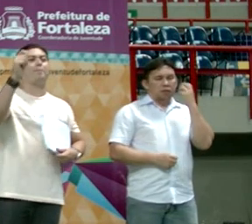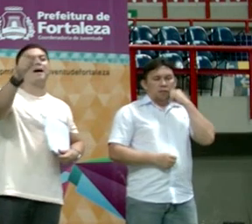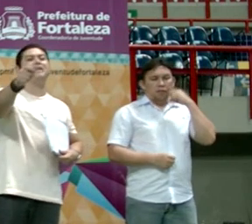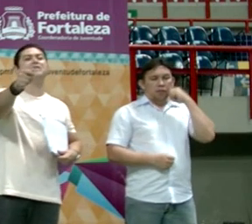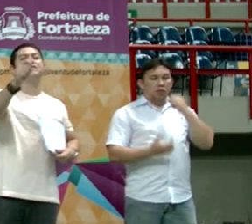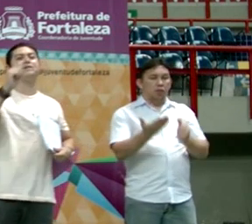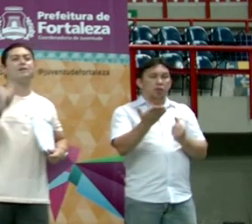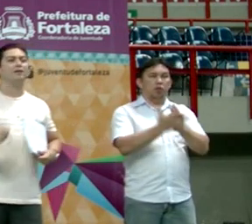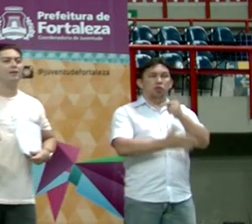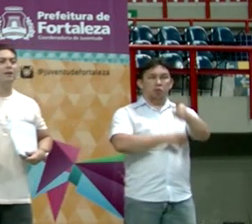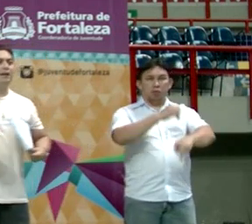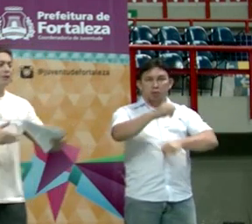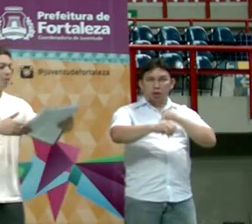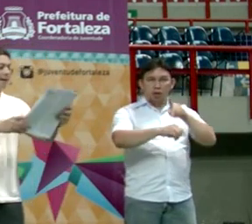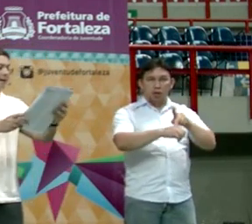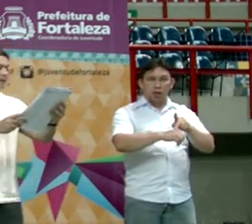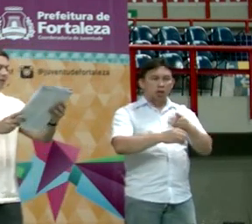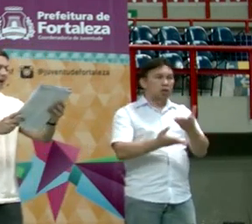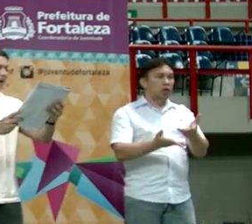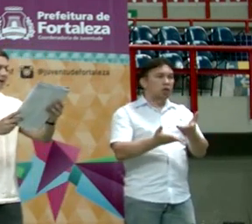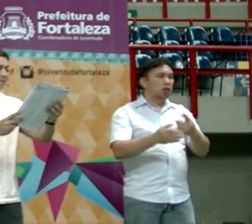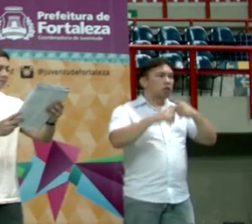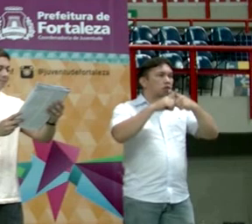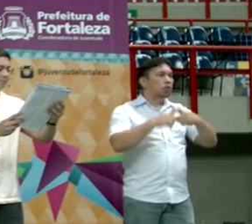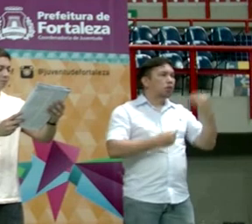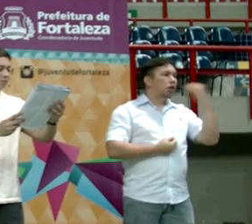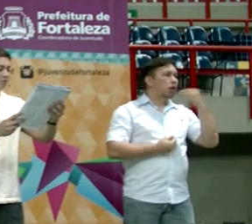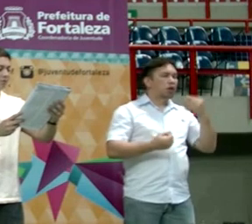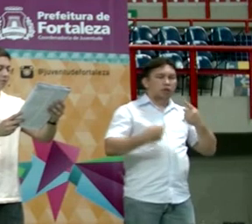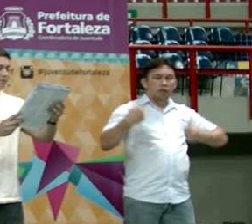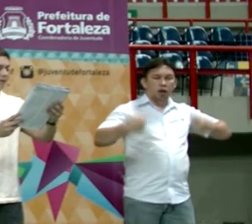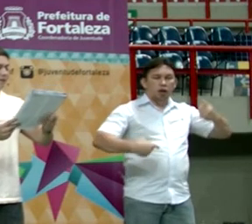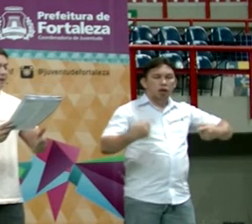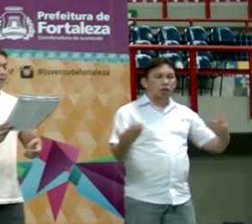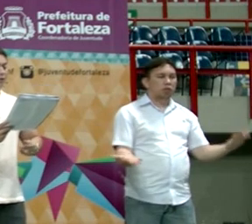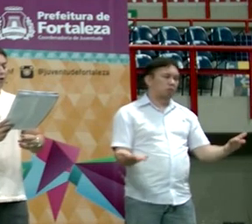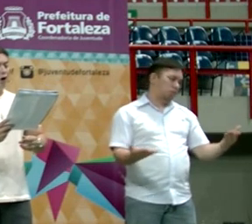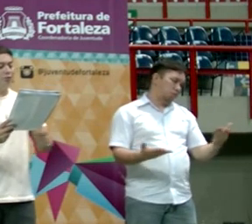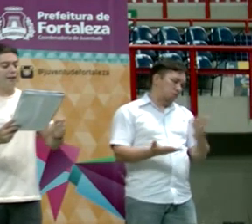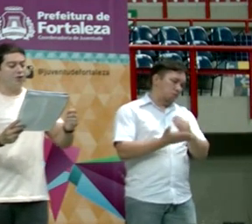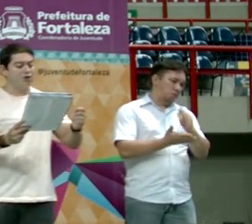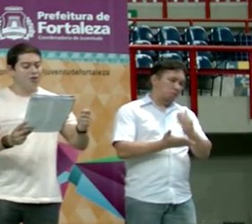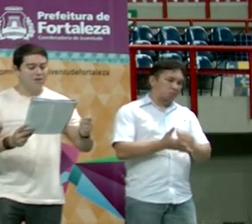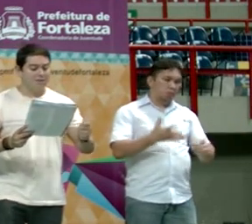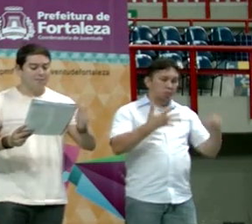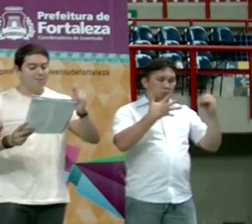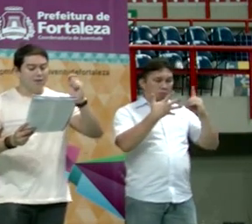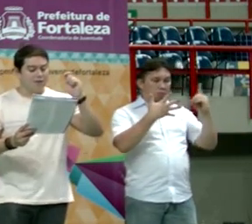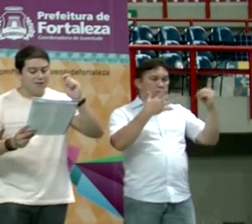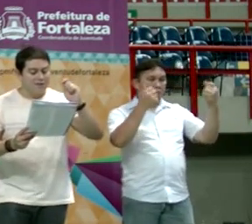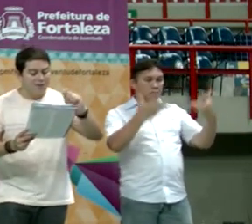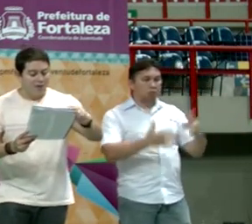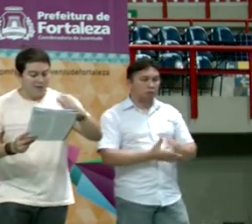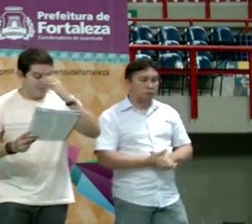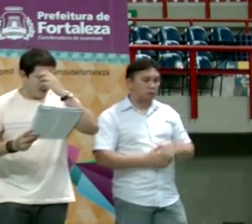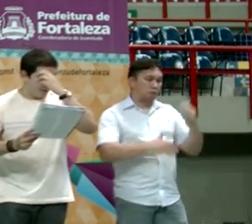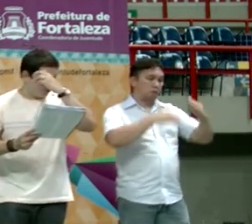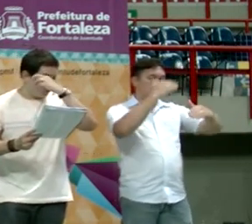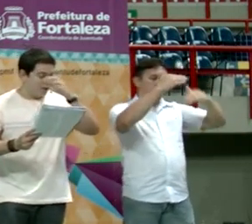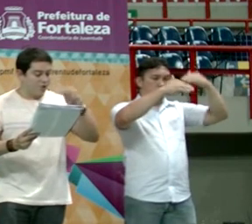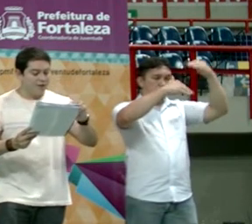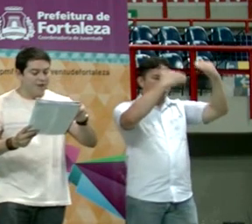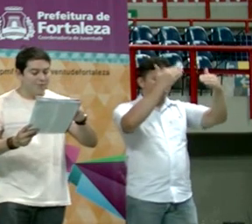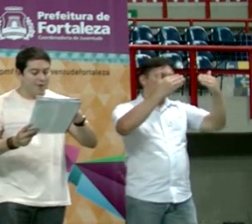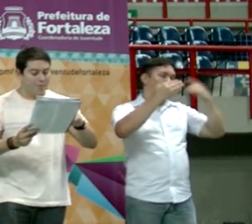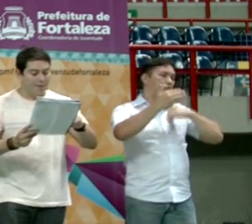ela podia comprar países. Então como é que ela está fraca? Tá certo? Ou o D de jeans.